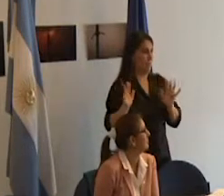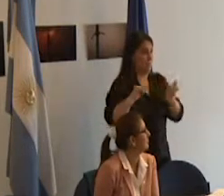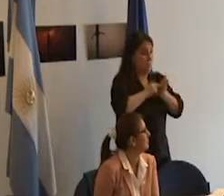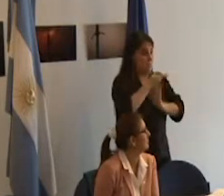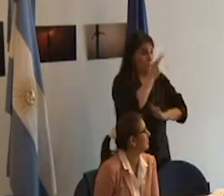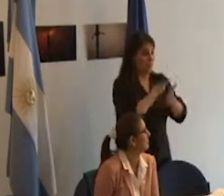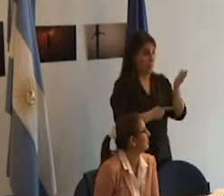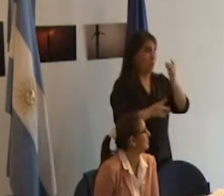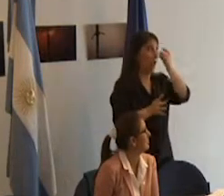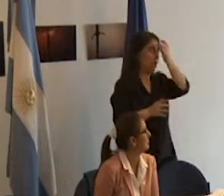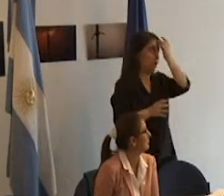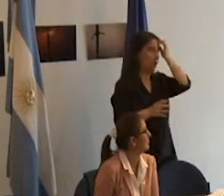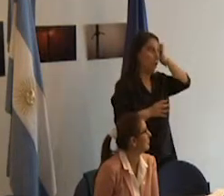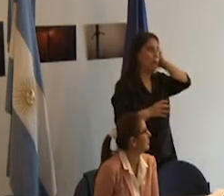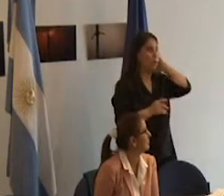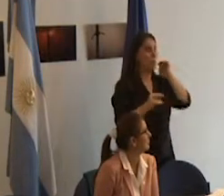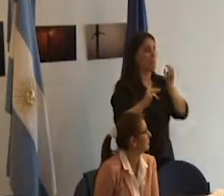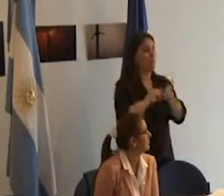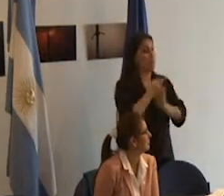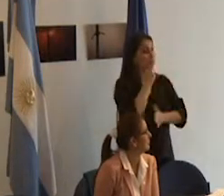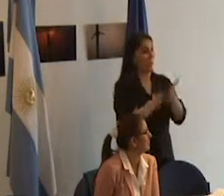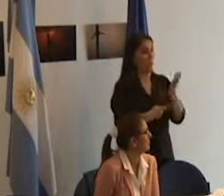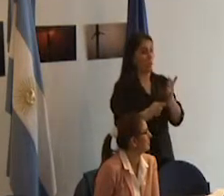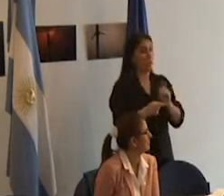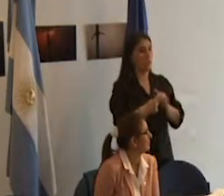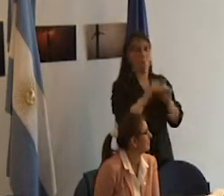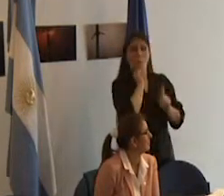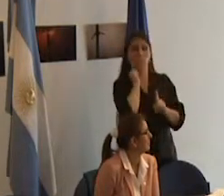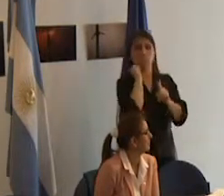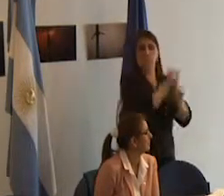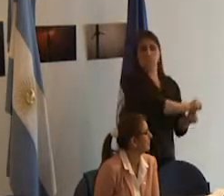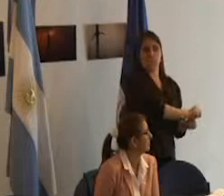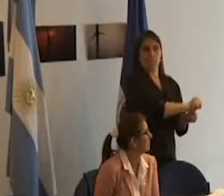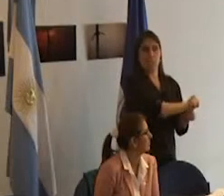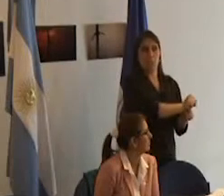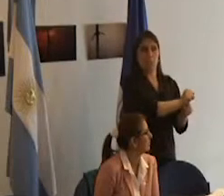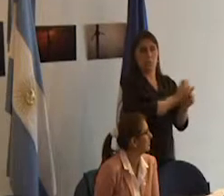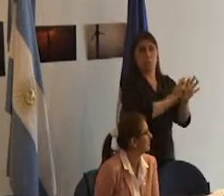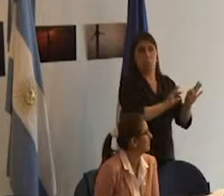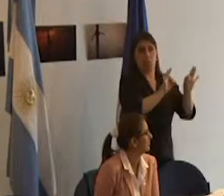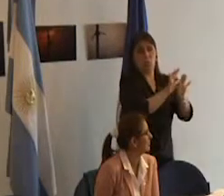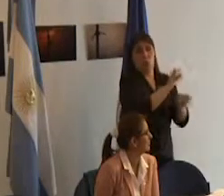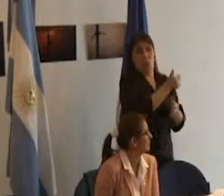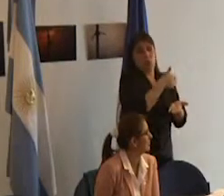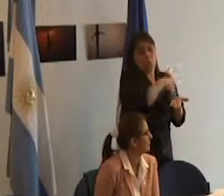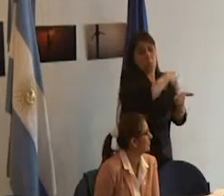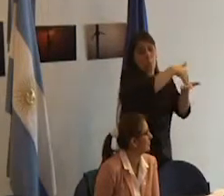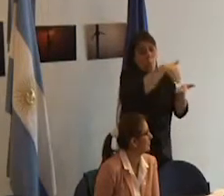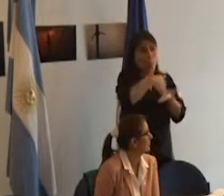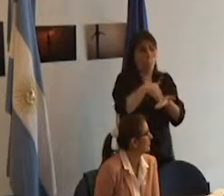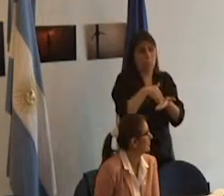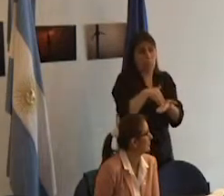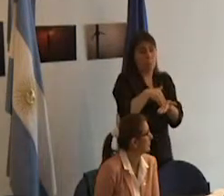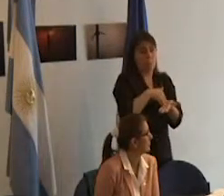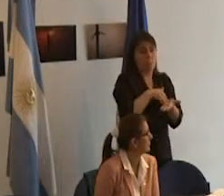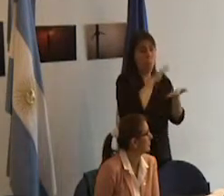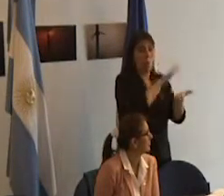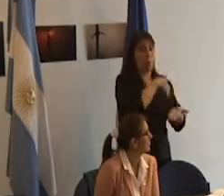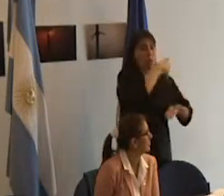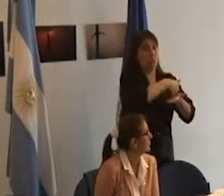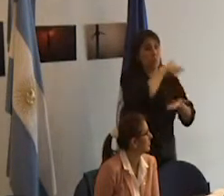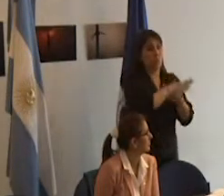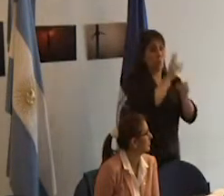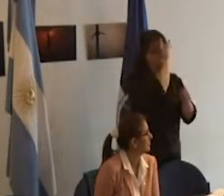no significa con eso que esté desconociendo la validez de otras posturas, como la